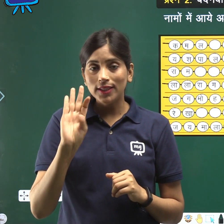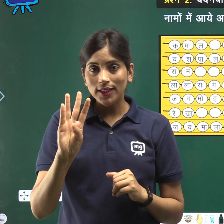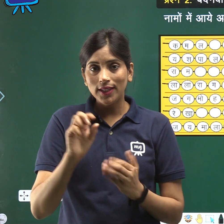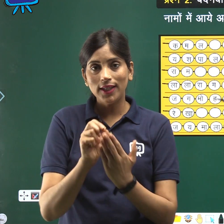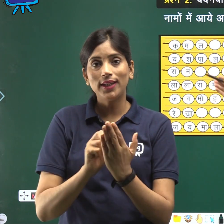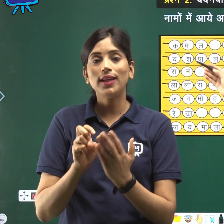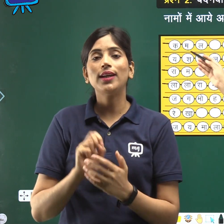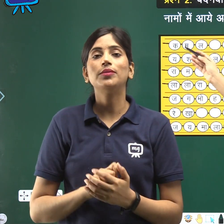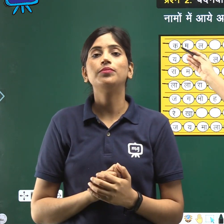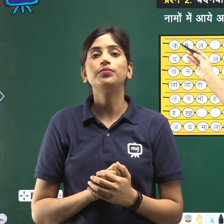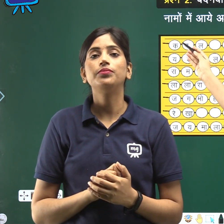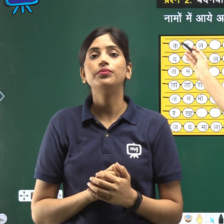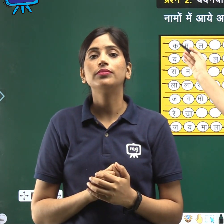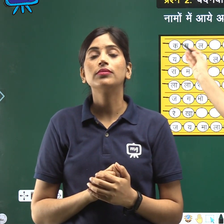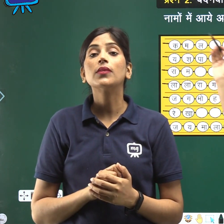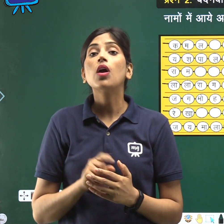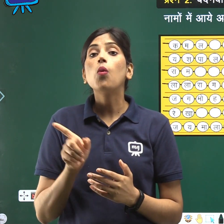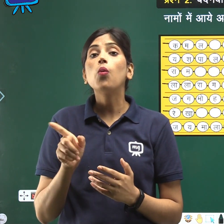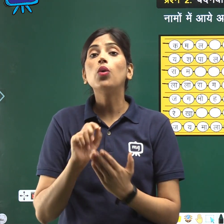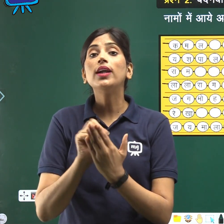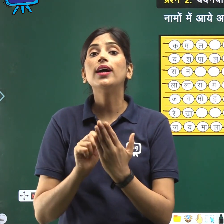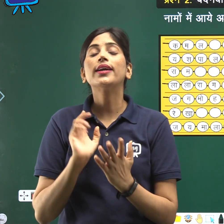3। वो लिखा क्या है?